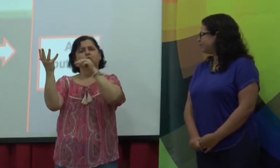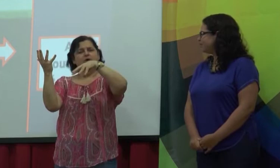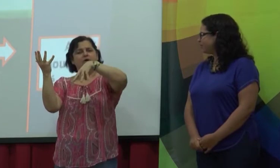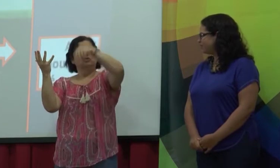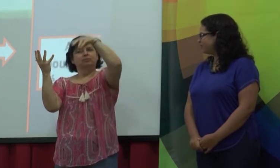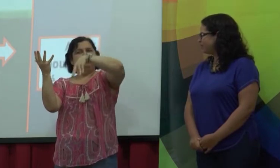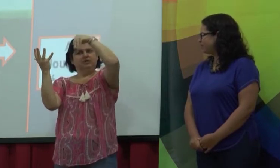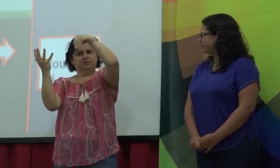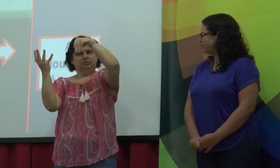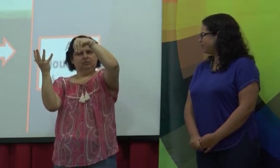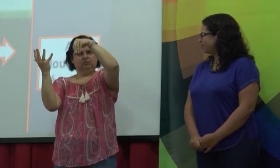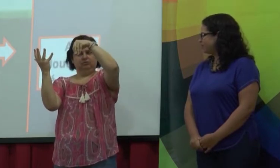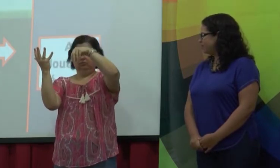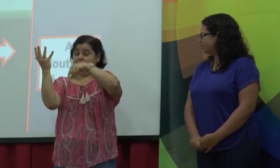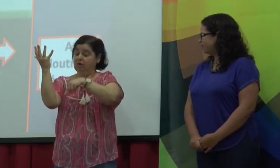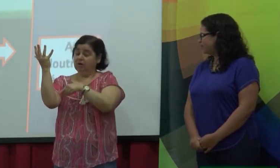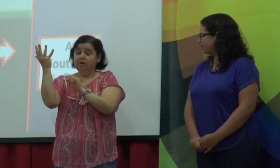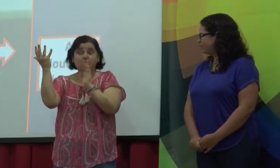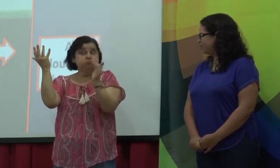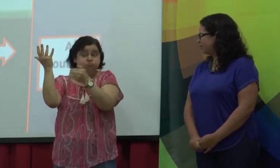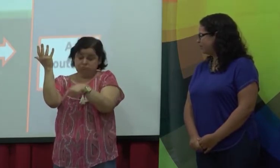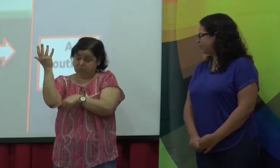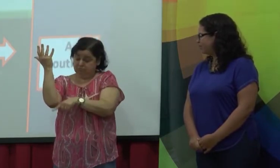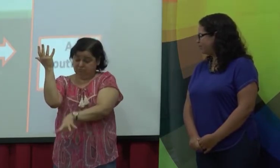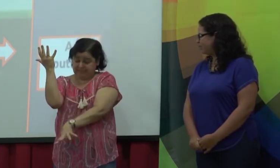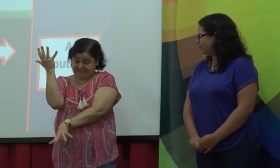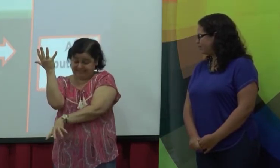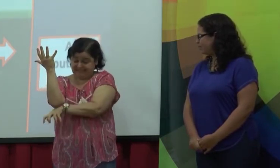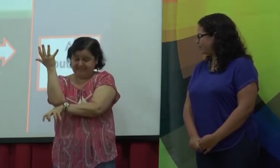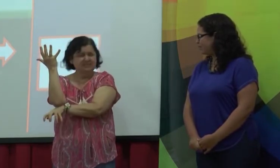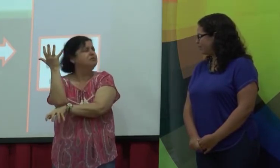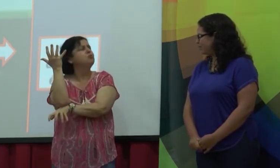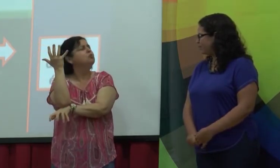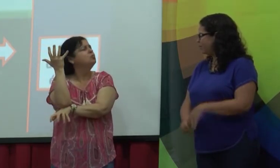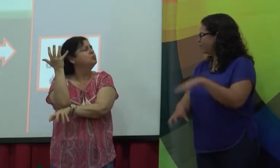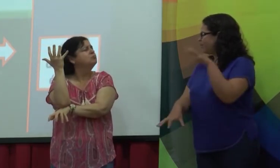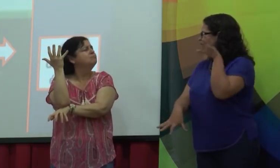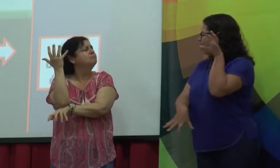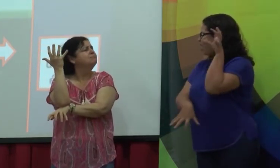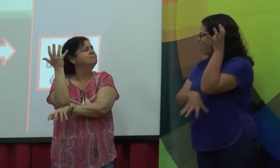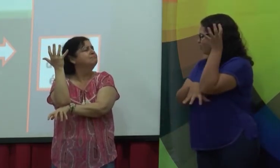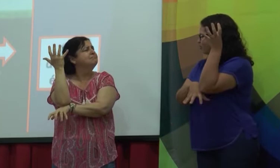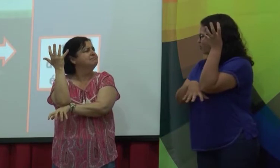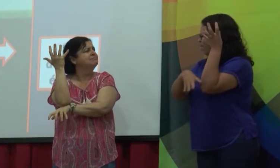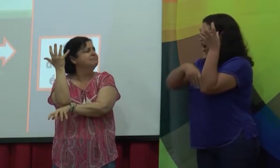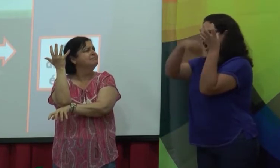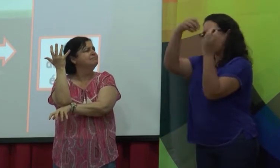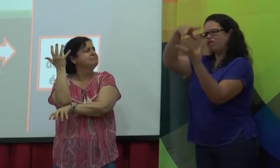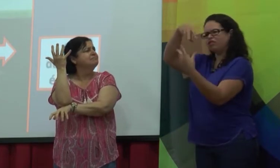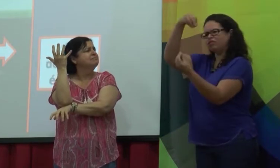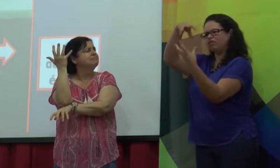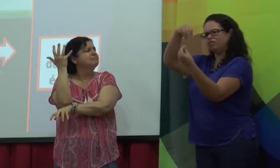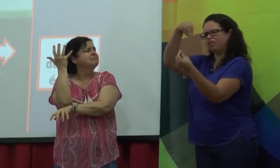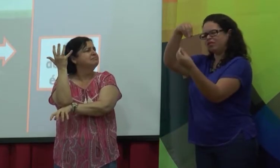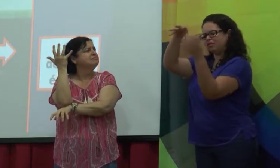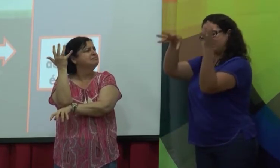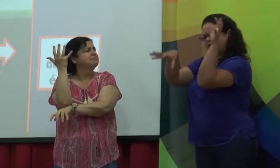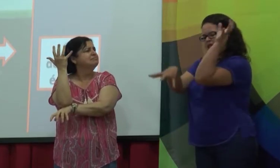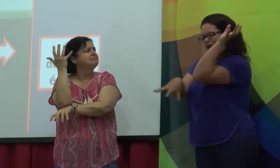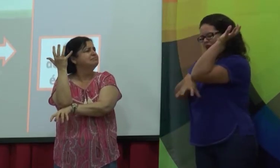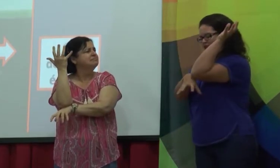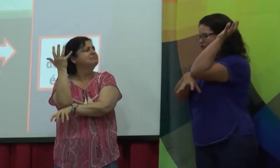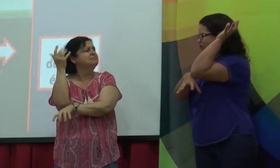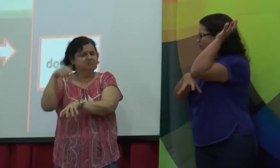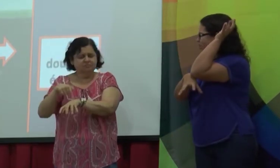né? Uma copa, que é o espírito. E embaixo, a raiz. Seria essa raiz? A